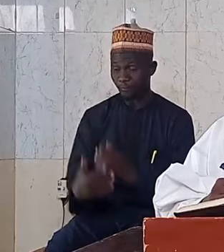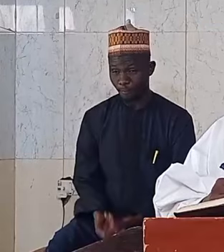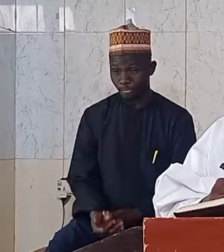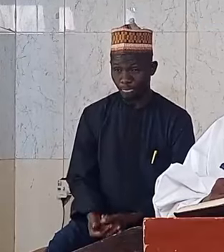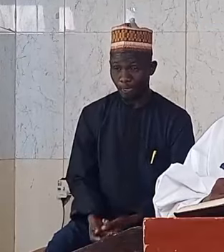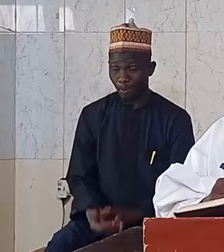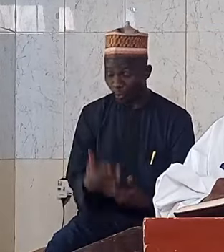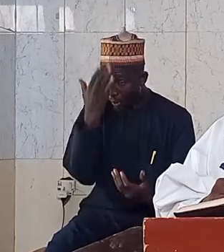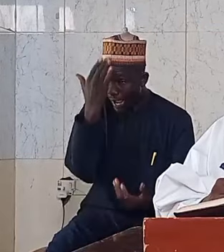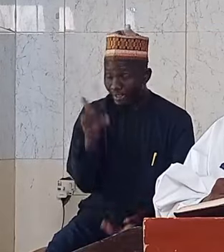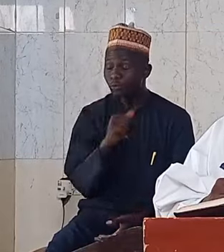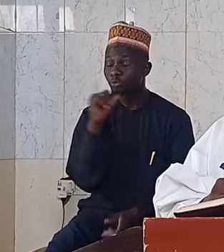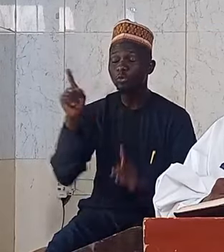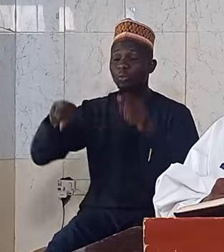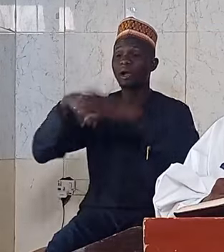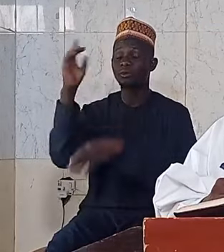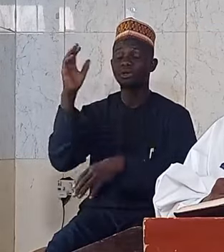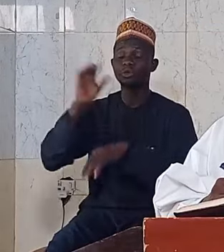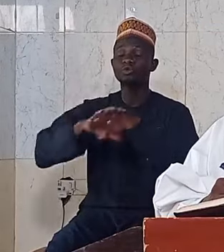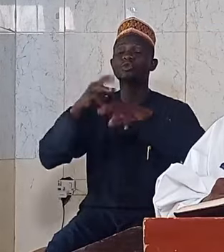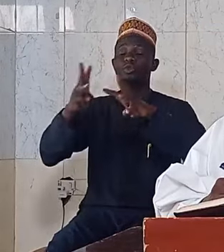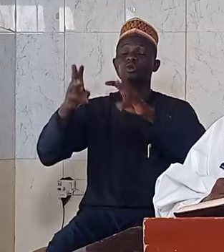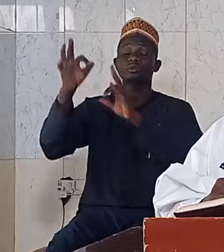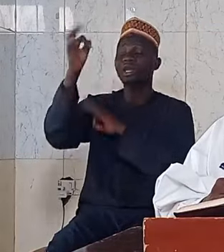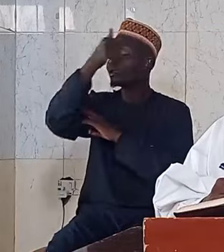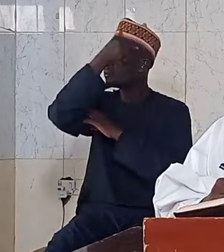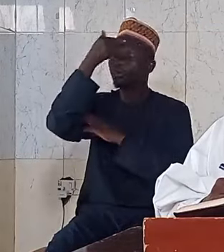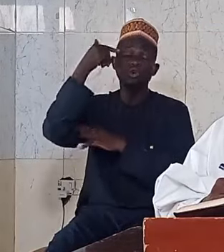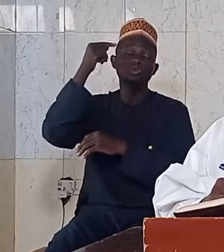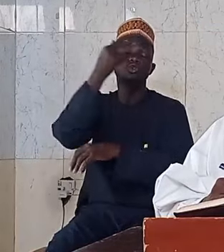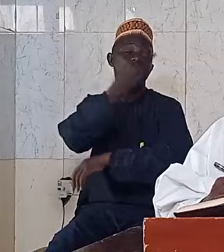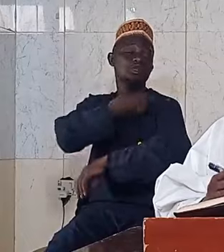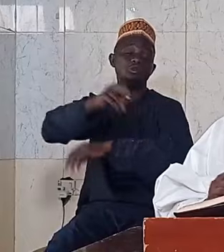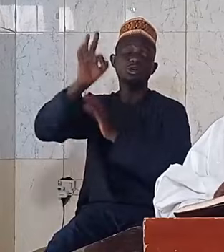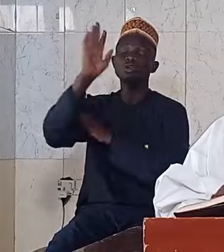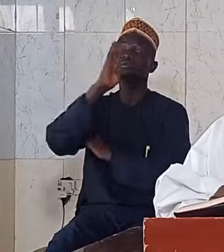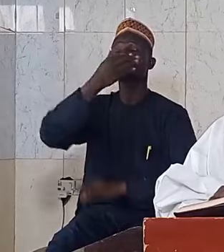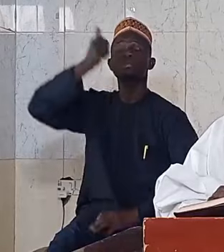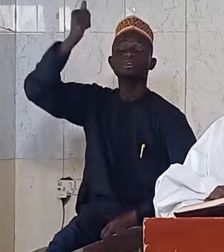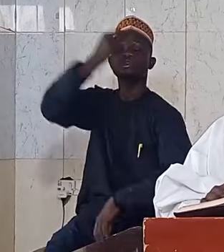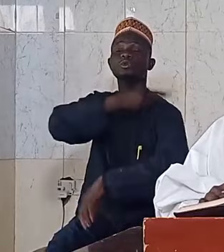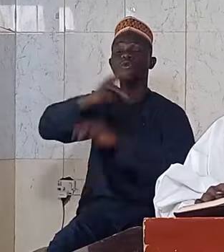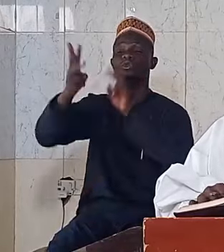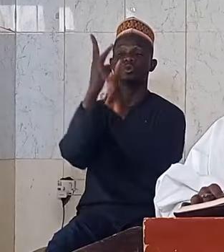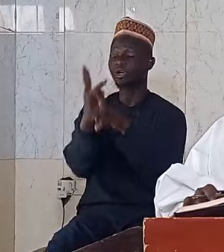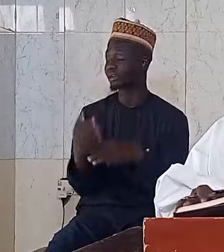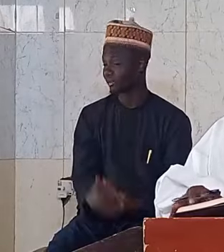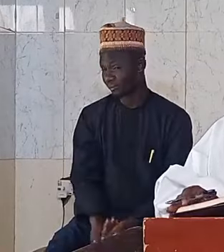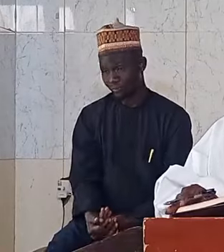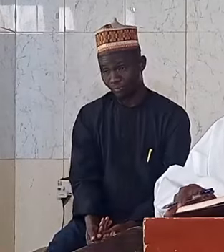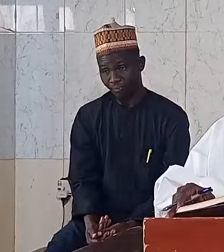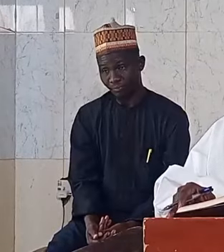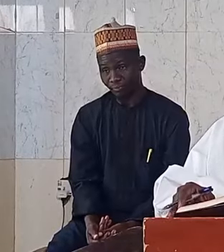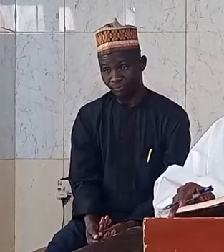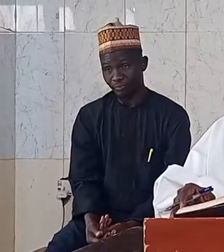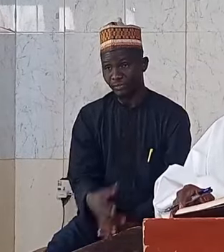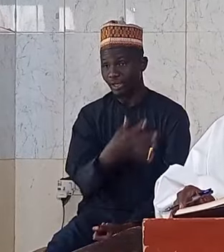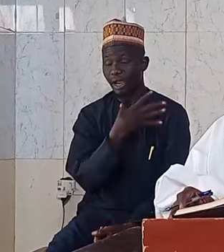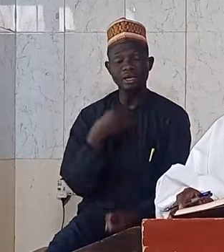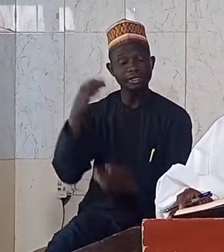saboda Allah ma'ana akan hanyar Allah dan ɗaukaka addinin Allah wal mustad'afin